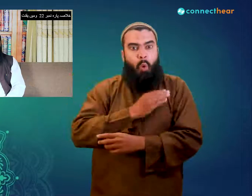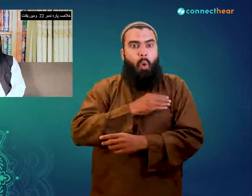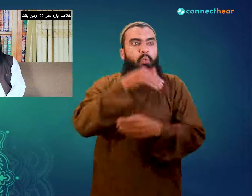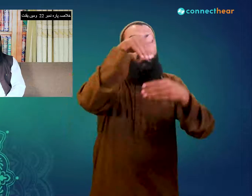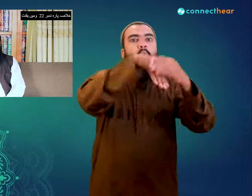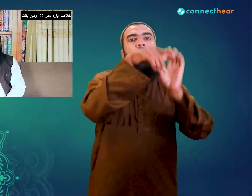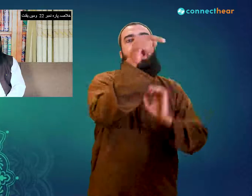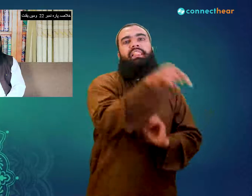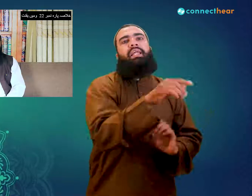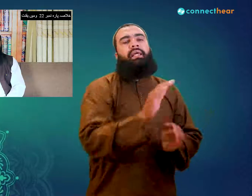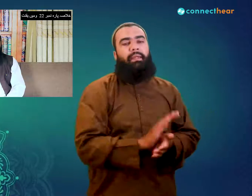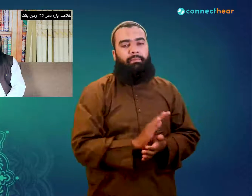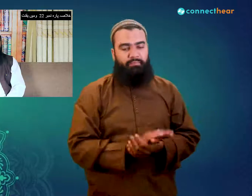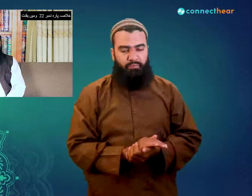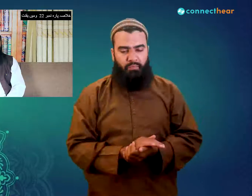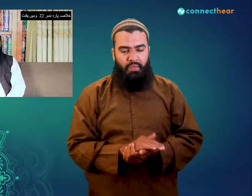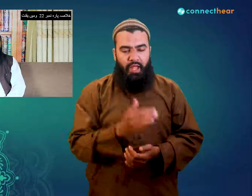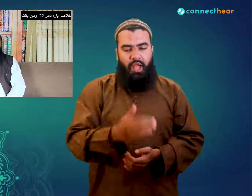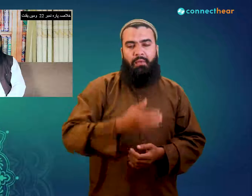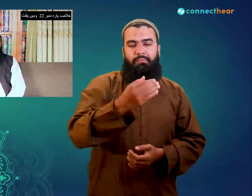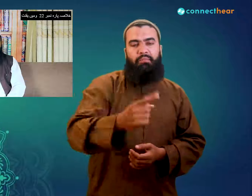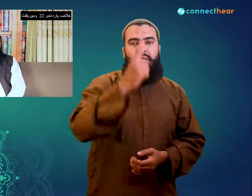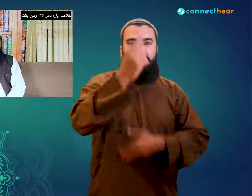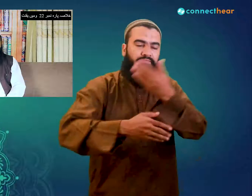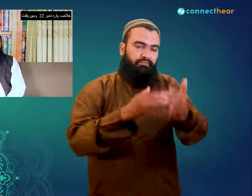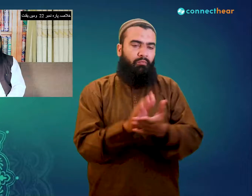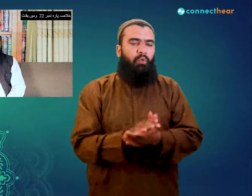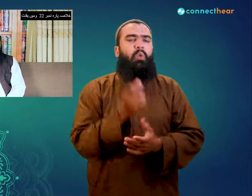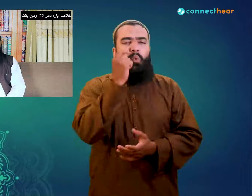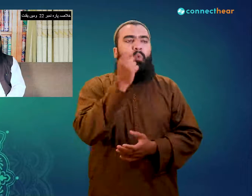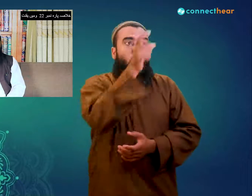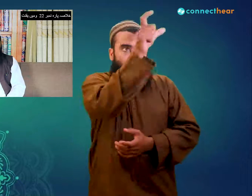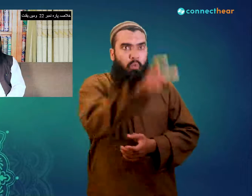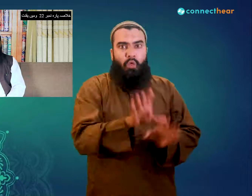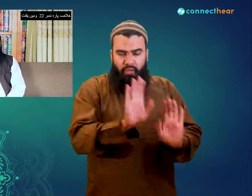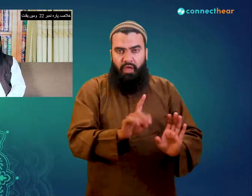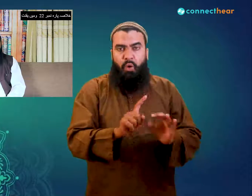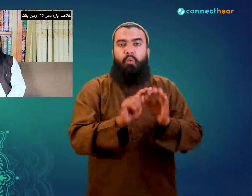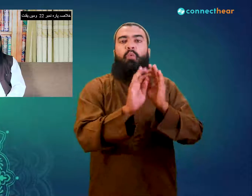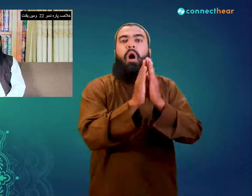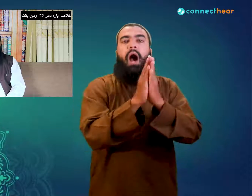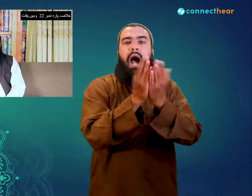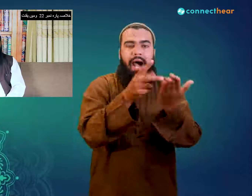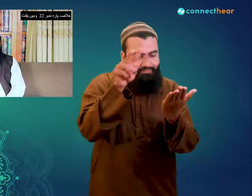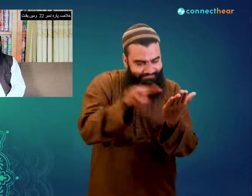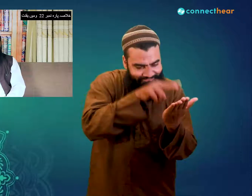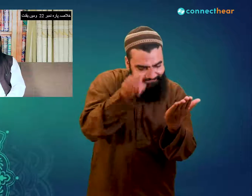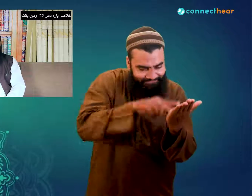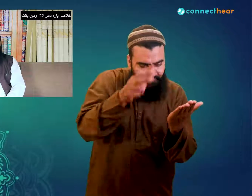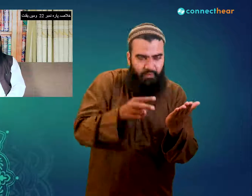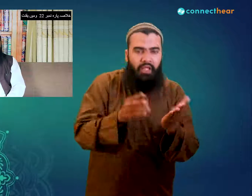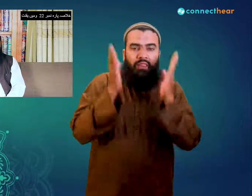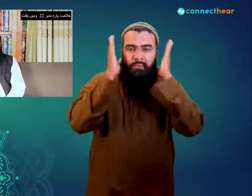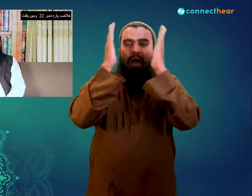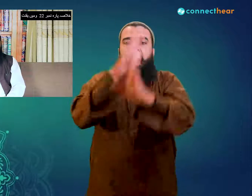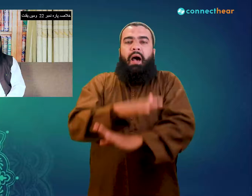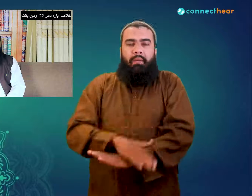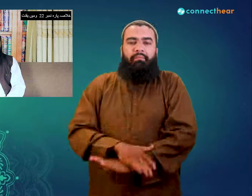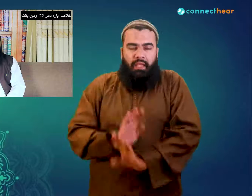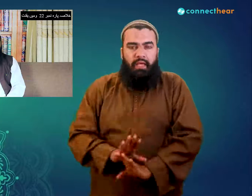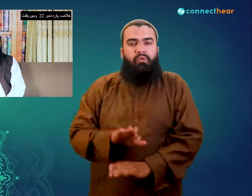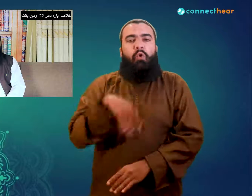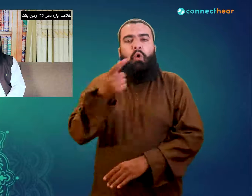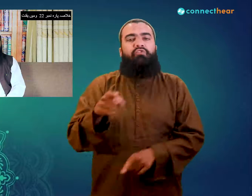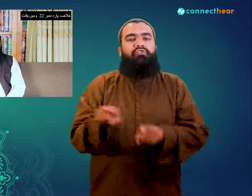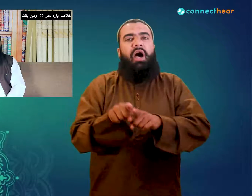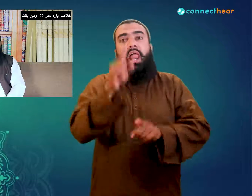کہ جو اللہ کی کتاب کی، قرآن کی تلاوت کرتے ہیں، نماز قائم کرتے ہیں، اور جو رزق ہم نے دیا